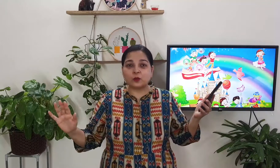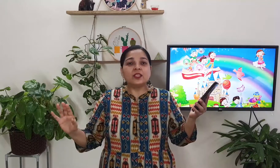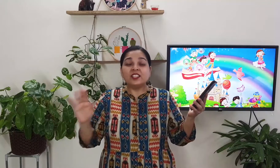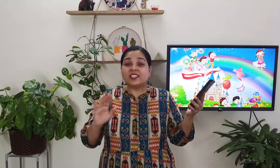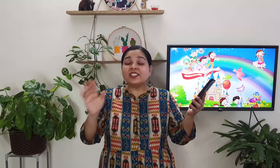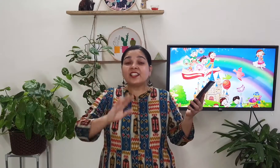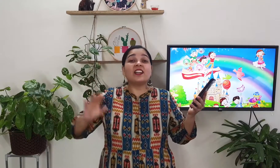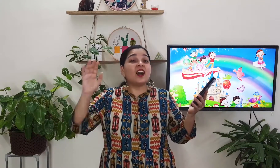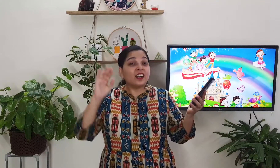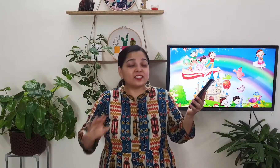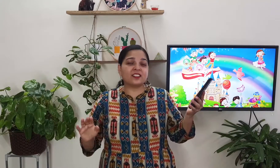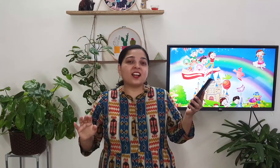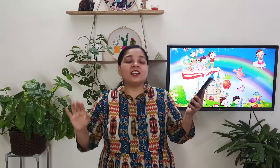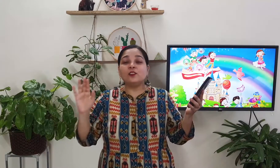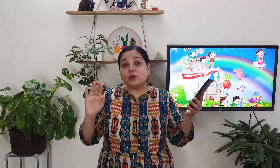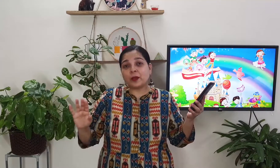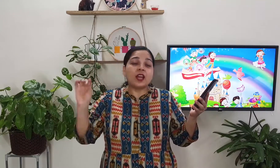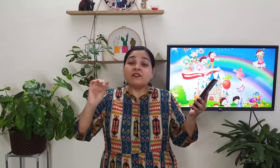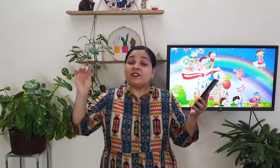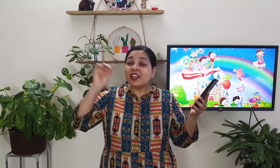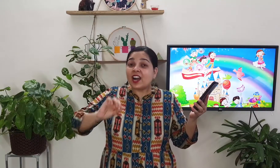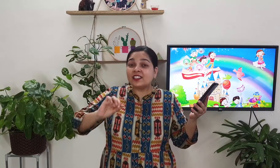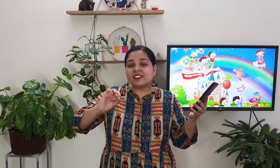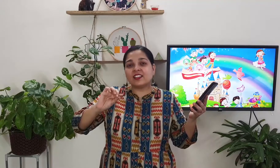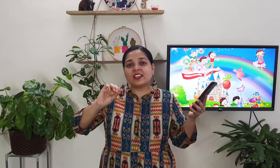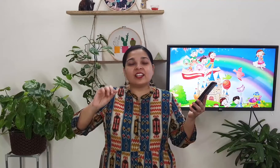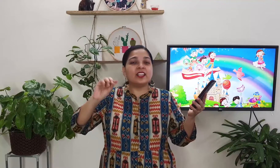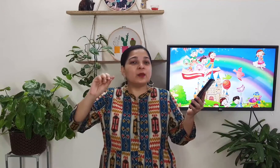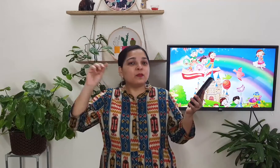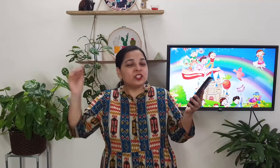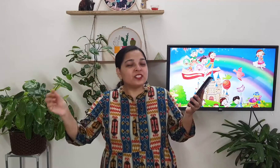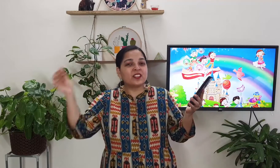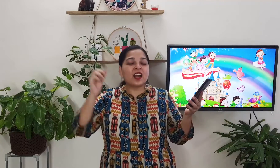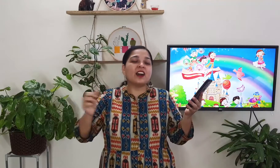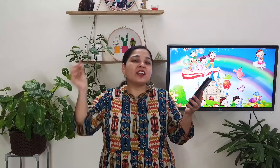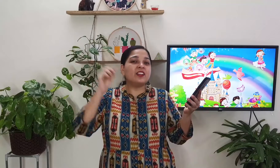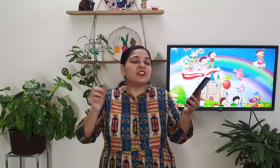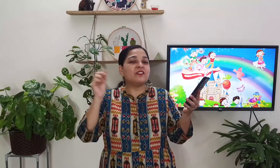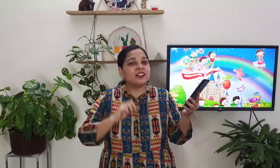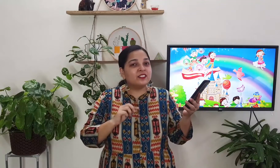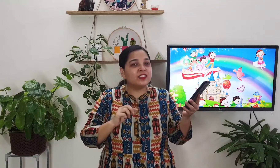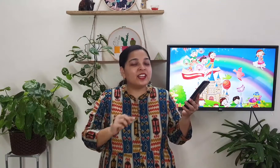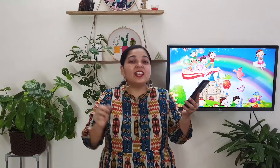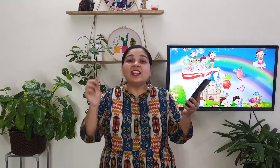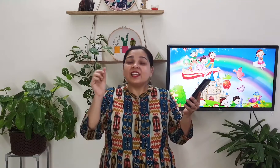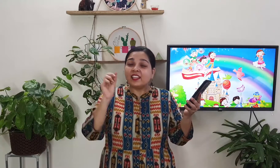அளிக்கிறார். அதனால் நீங்கள் இயேசுவின் பெயரை பயன்படுத்தும் போது எந்த சந்தேகத்திற்கும் இடமில்லை.